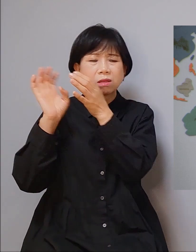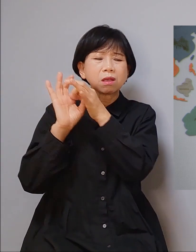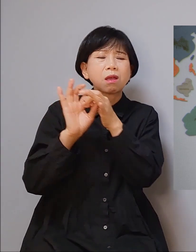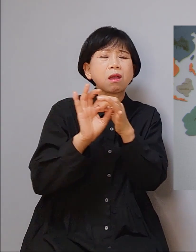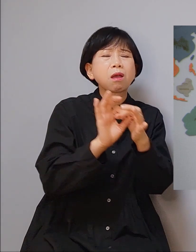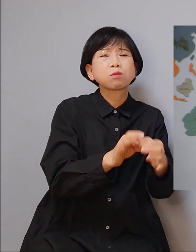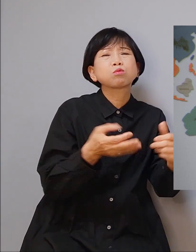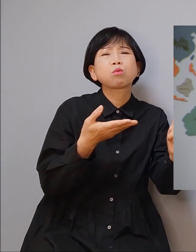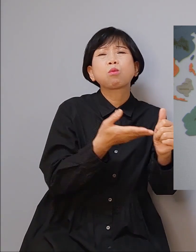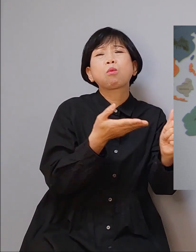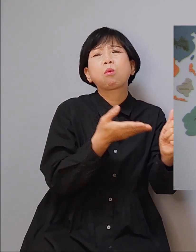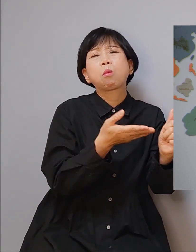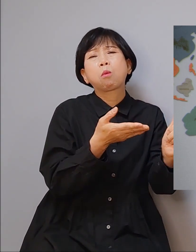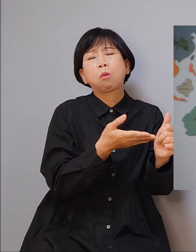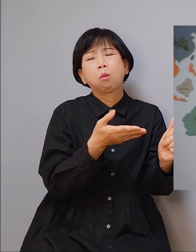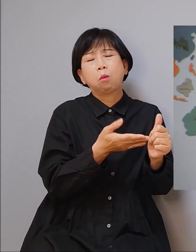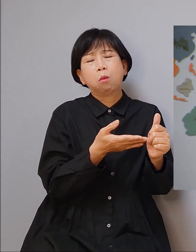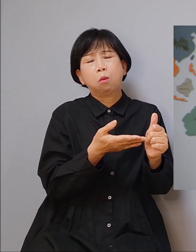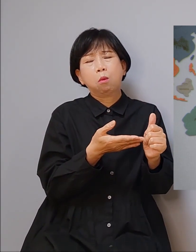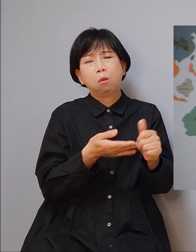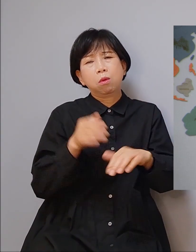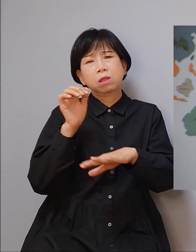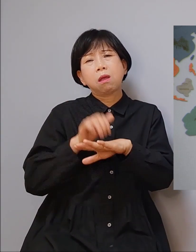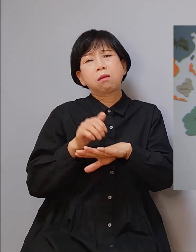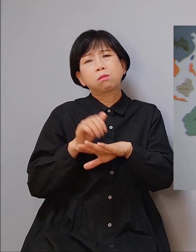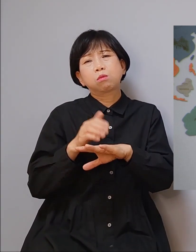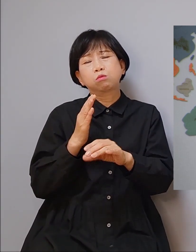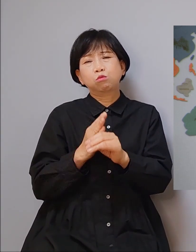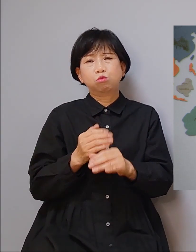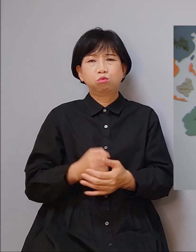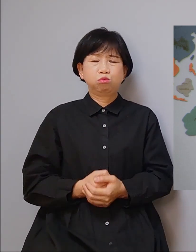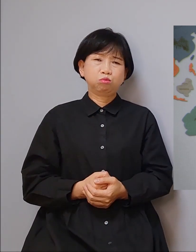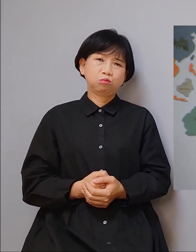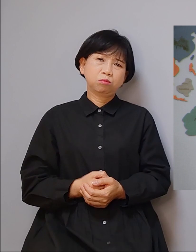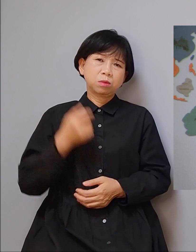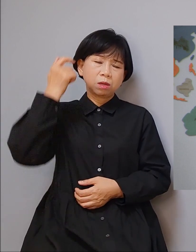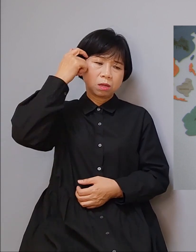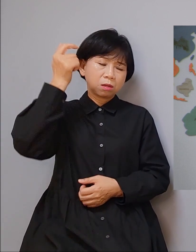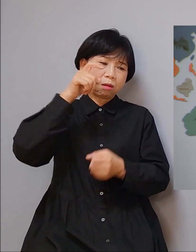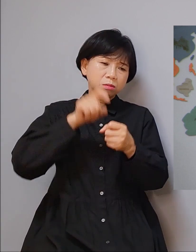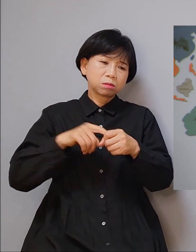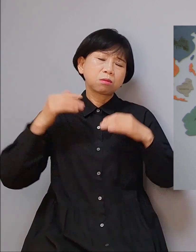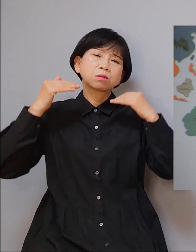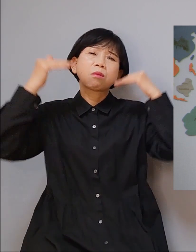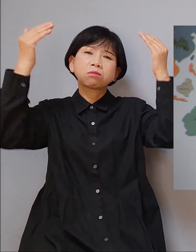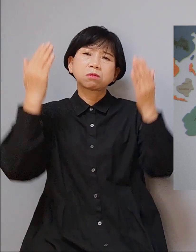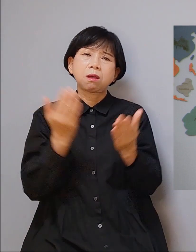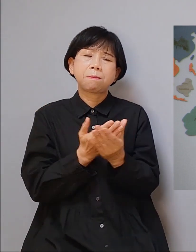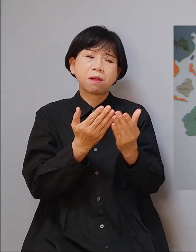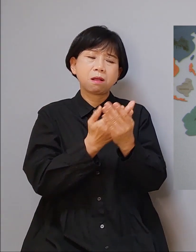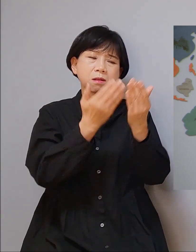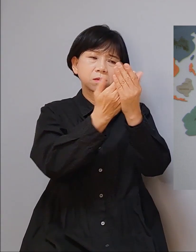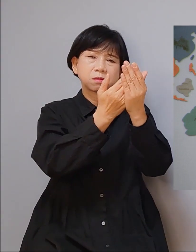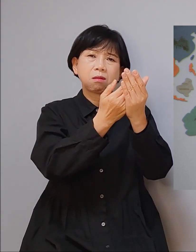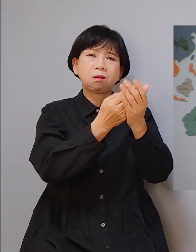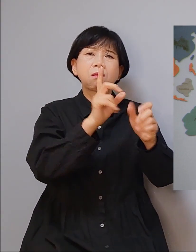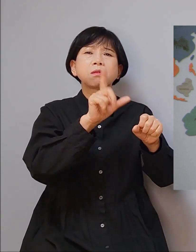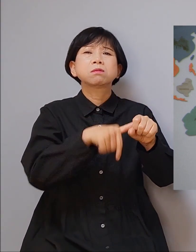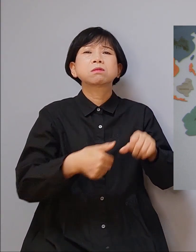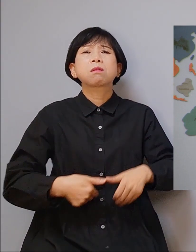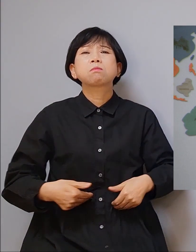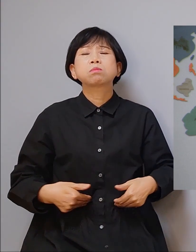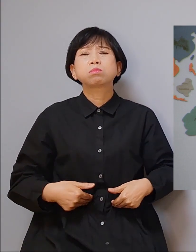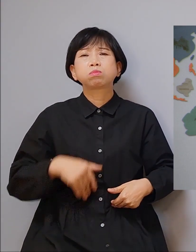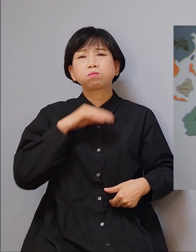그 어려운 일들을 다 거기서 겪게끔 만드시는 거예요. 영적 성장과 발전은요, 시간이 걸리기 때문에